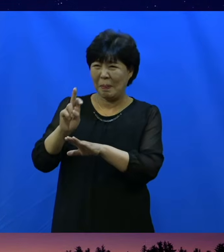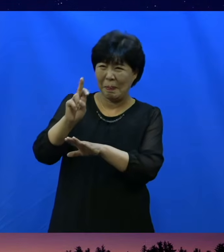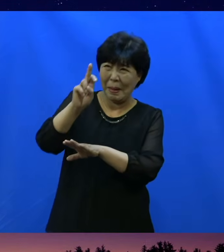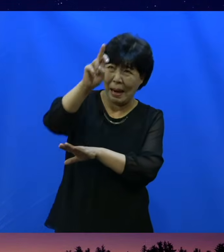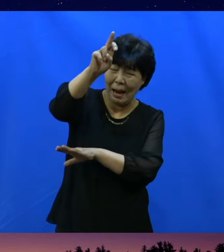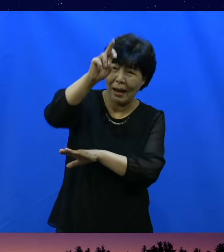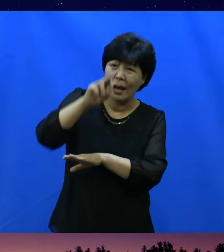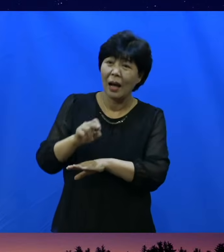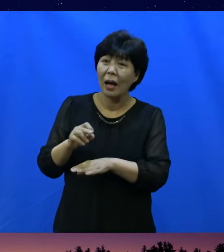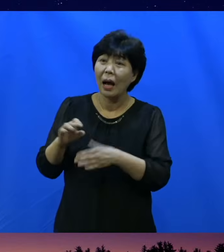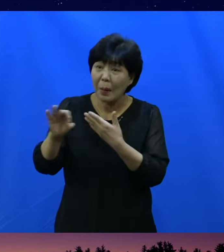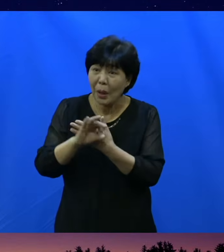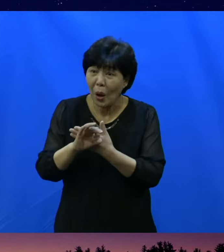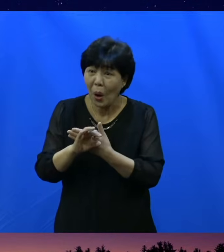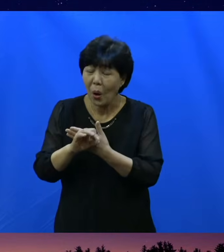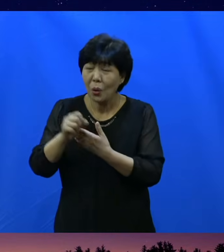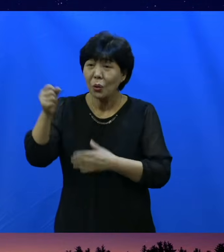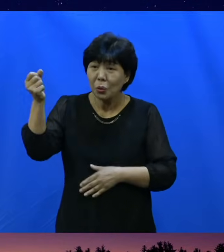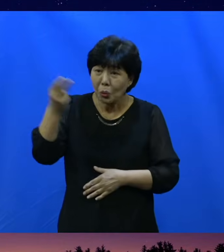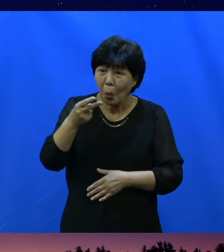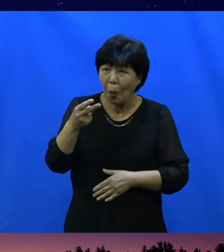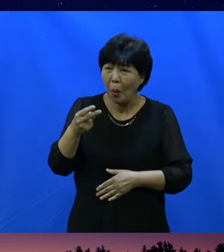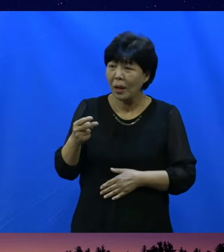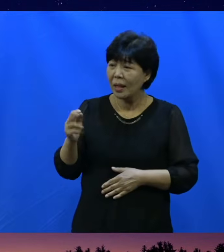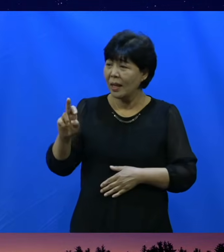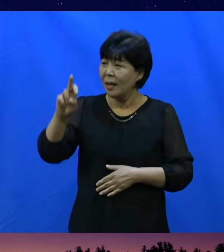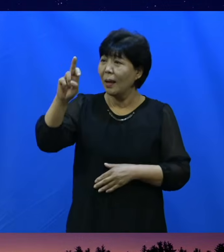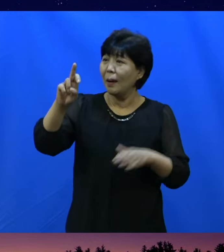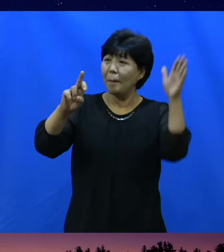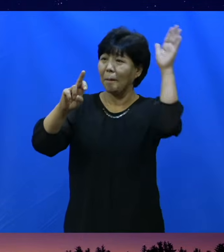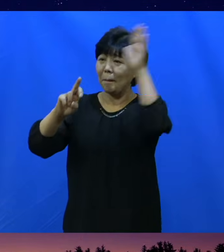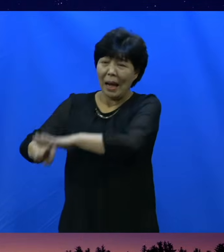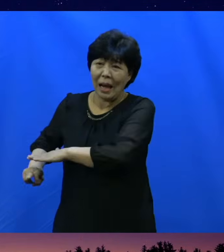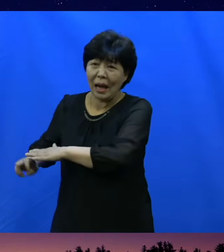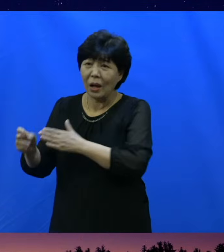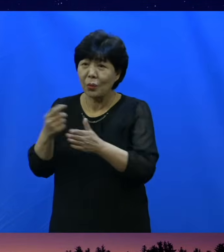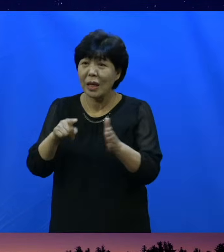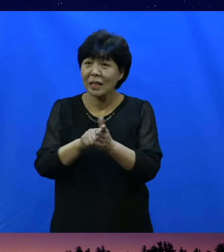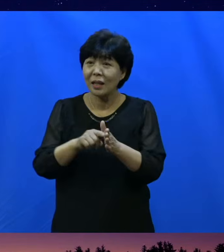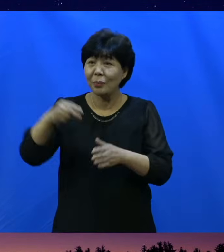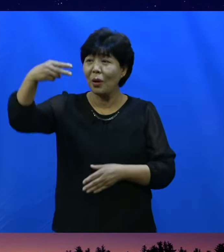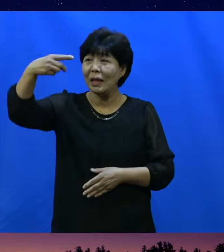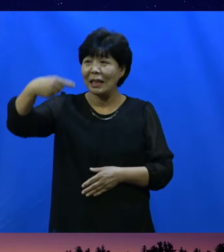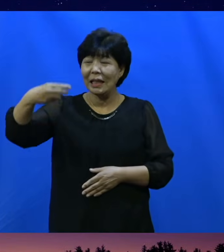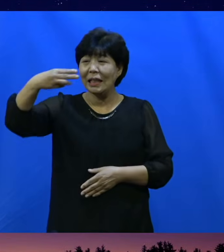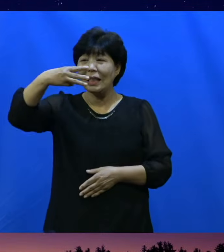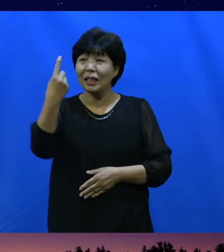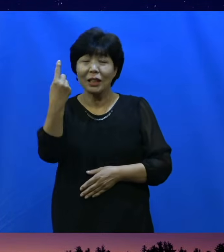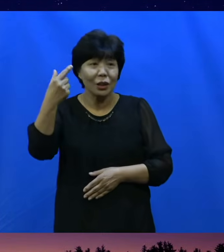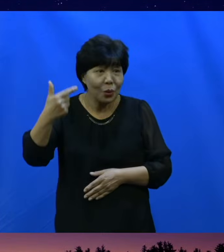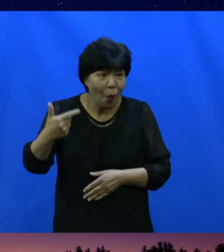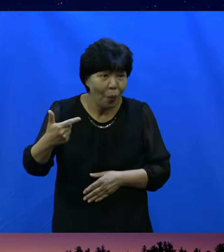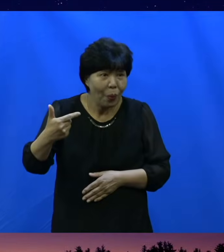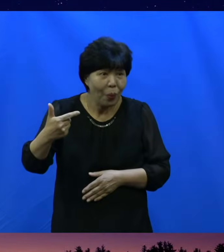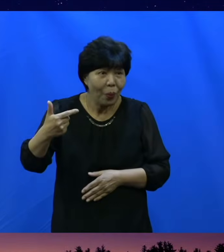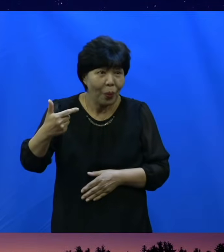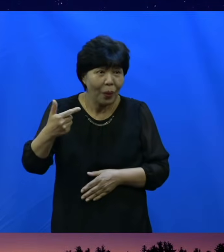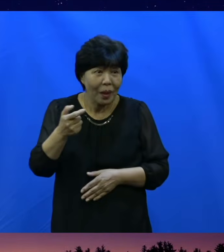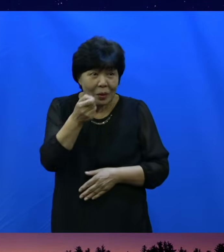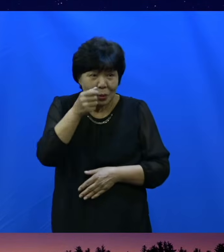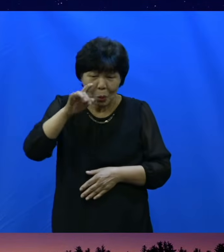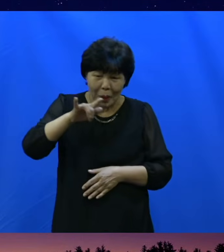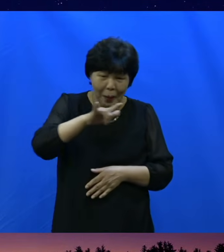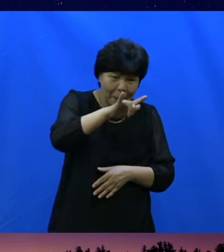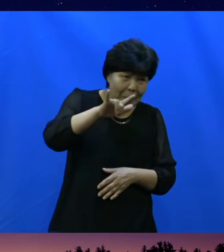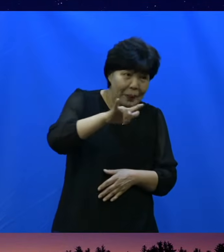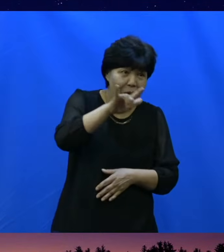막 격추하는 것들이 막 있고 그렇죠. 막 드론도 띄우는데 그걸 격추하는 게 있어요. 공격하면 그것을 그냥 격추를 시켜버려. 공중에서